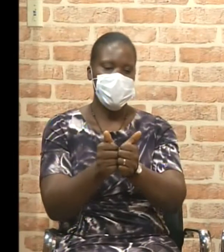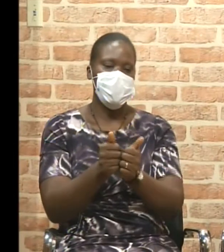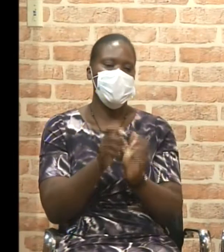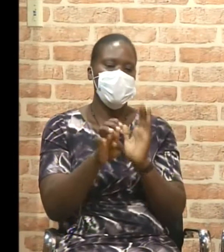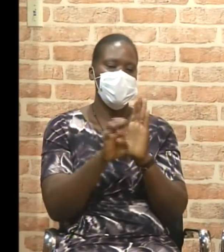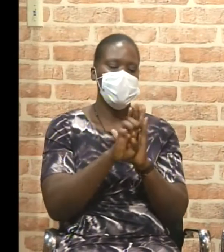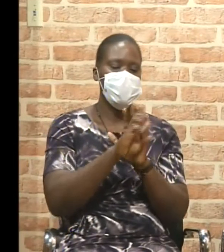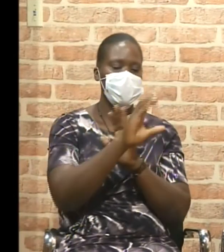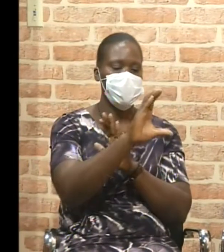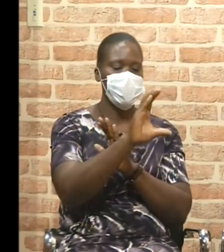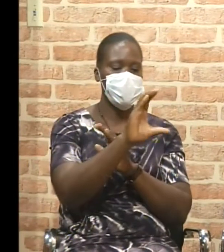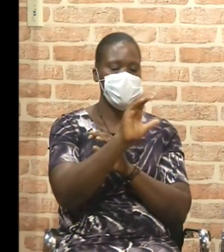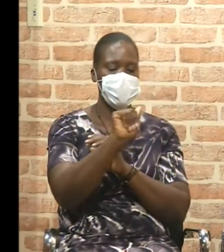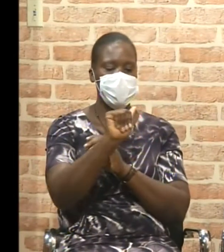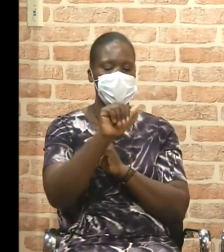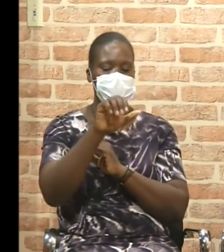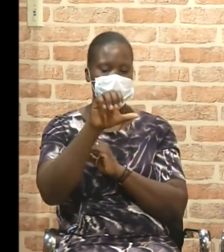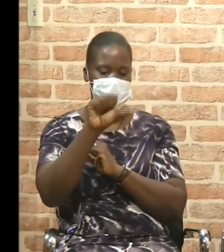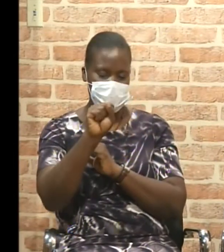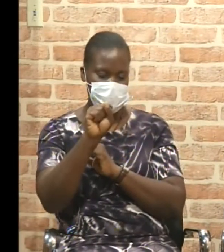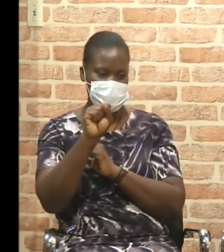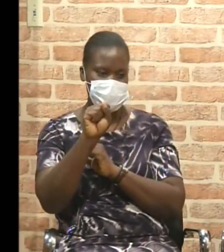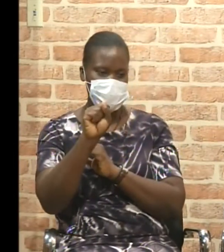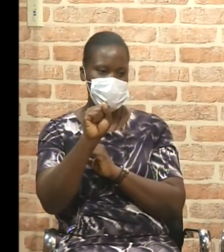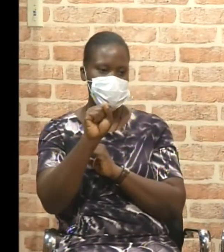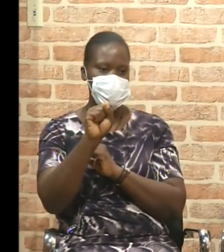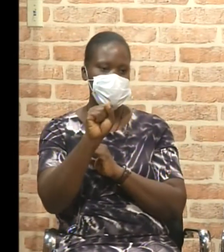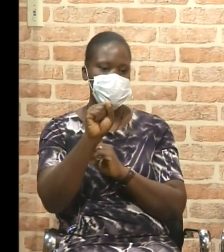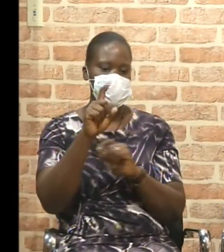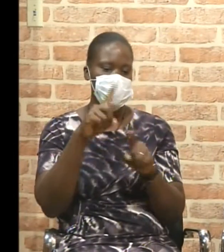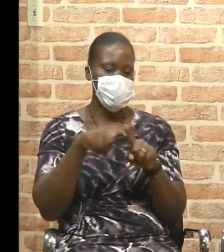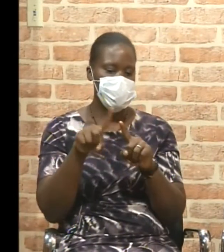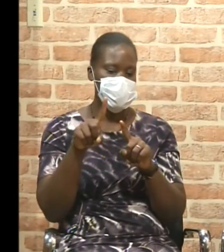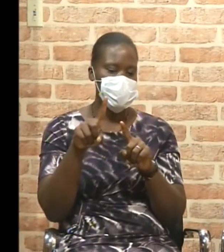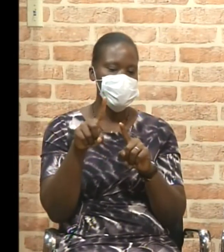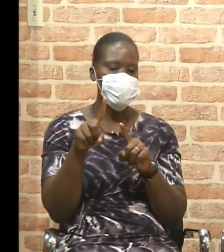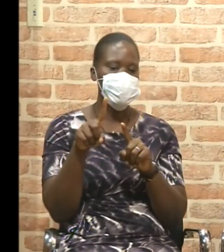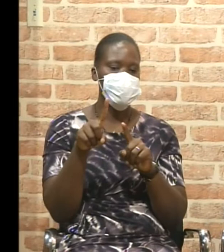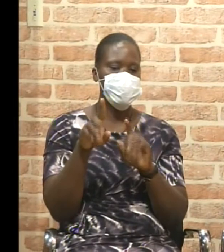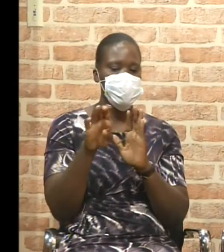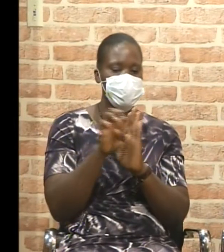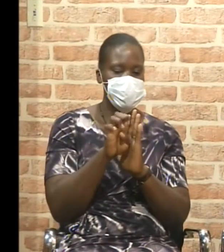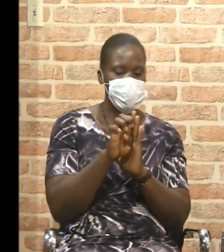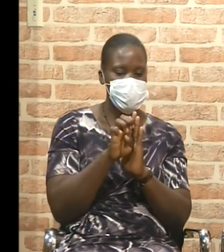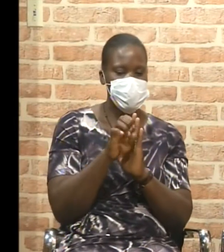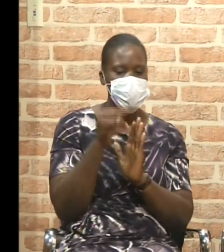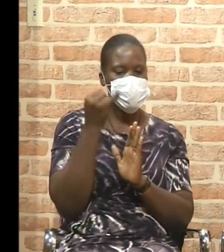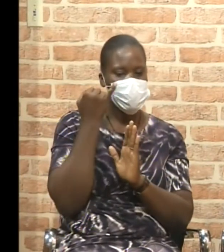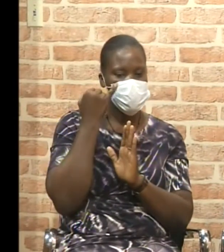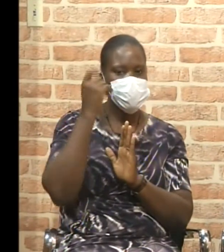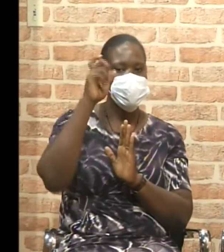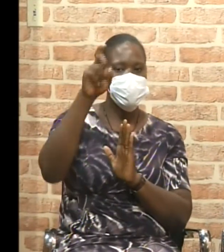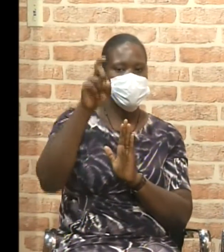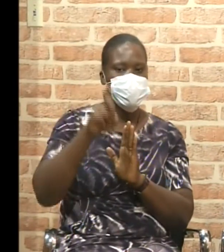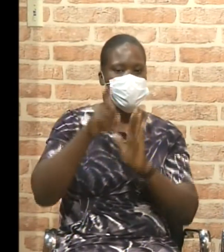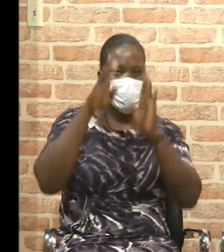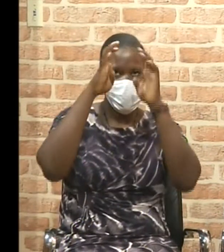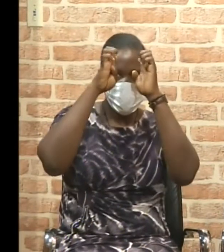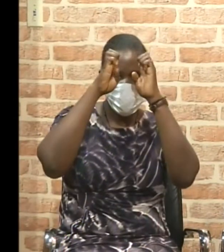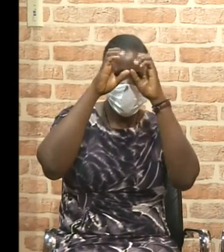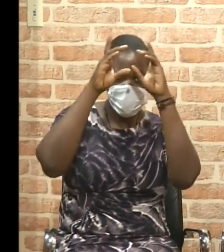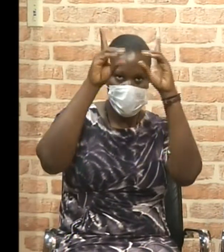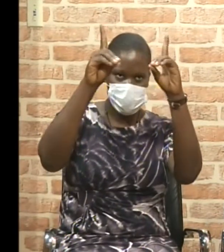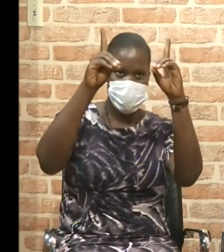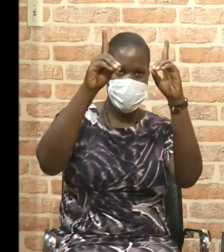y a fait suivi y a fait étape pa yo. Maintenant par exemple si moun nan gon besoin en éducation,